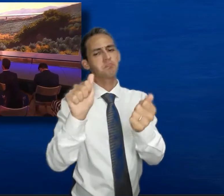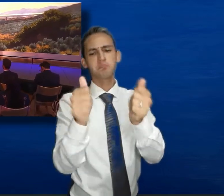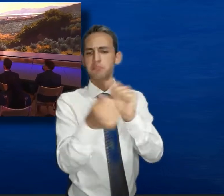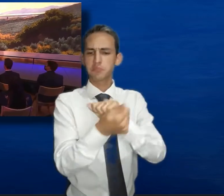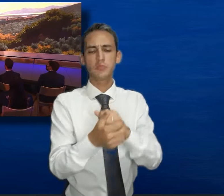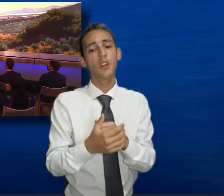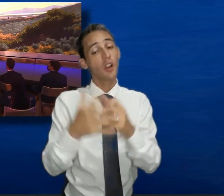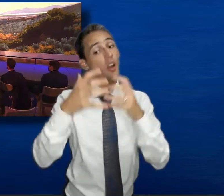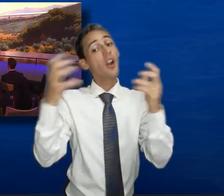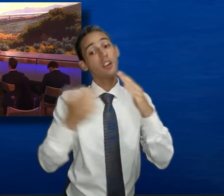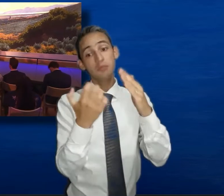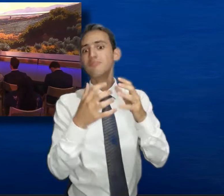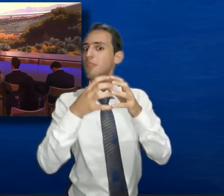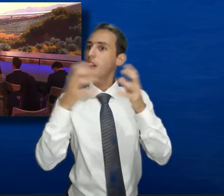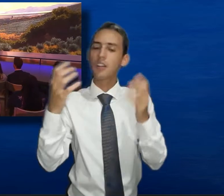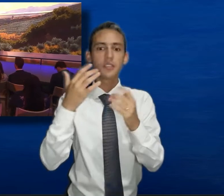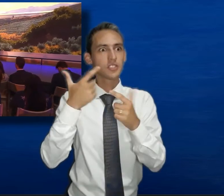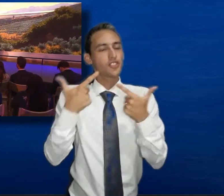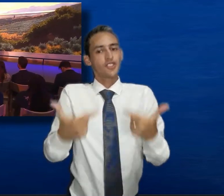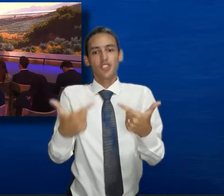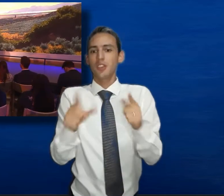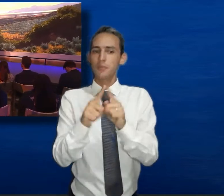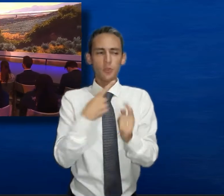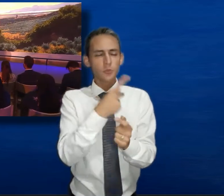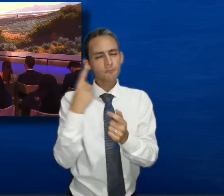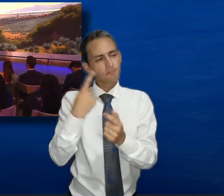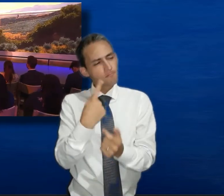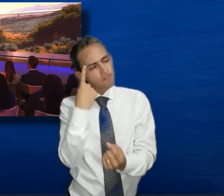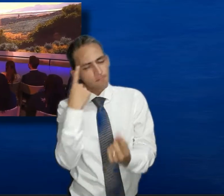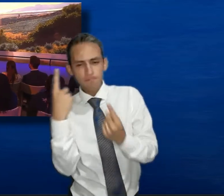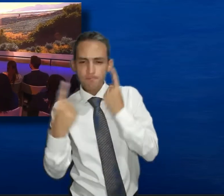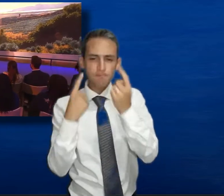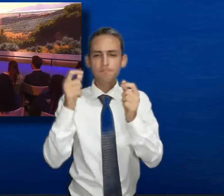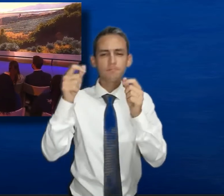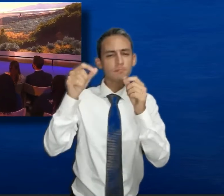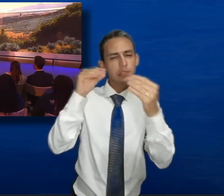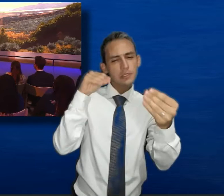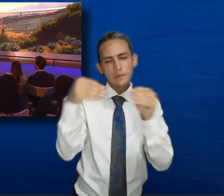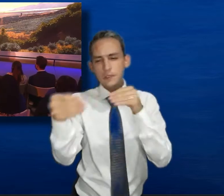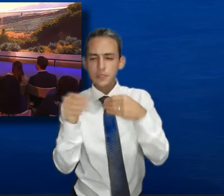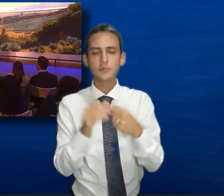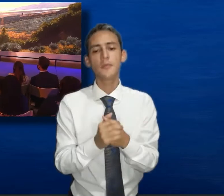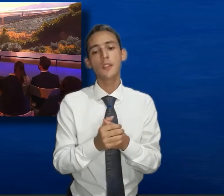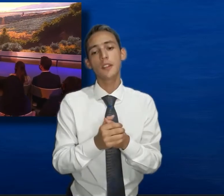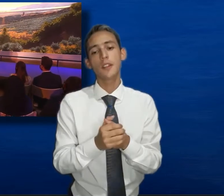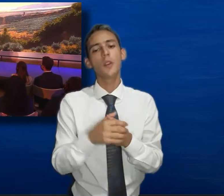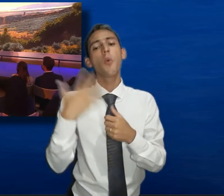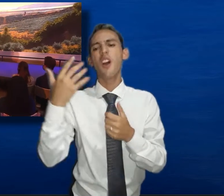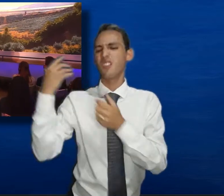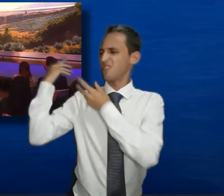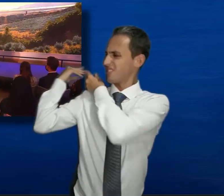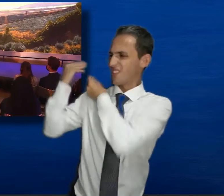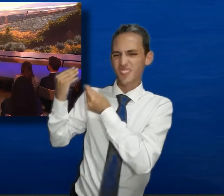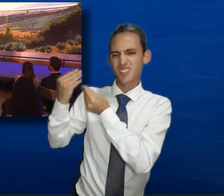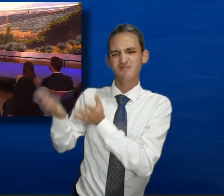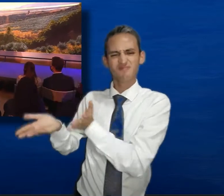grande fornecedor de produtos de fitness, foi preciso muita sorte. Tivemos que ajustar nossa visão no meio do caminho. Então,